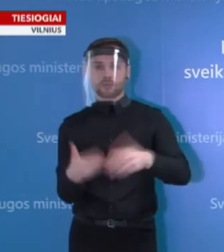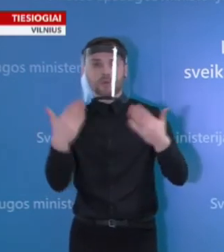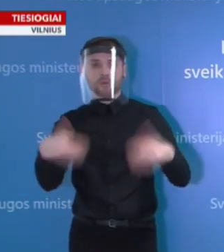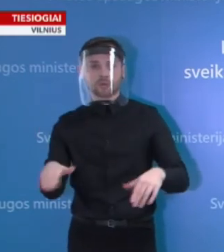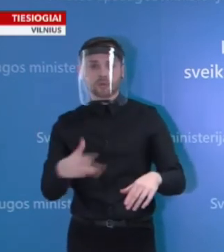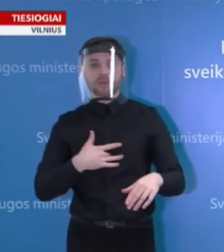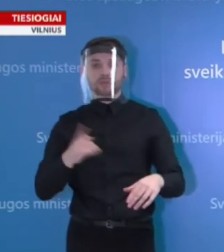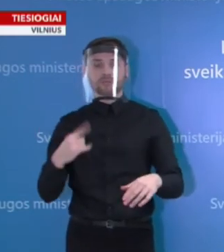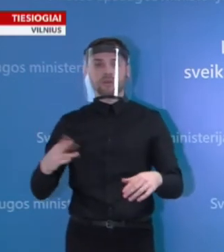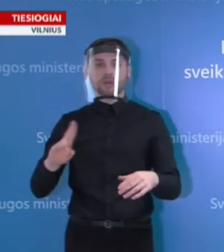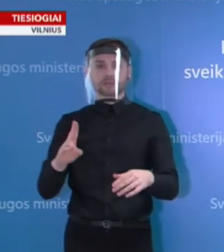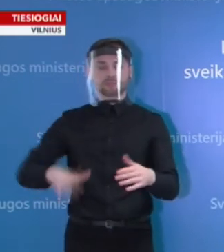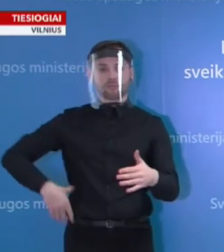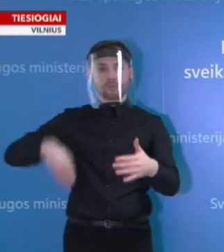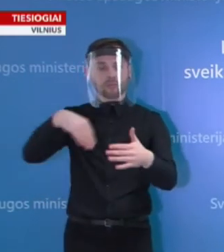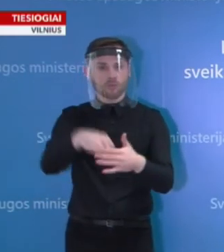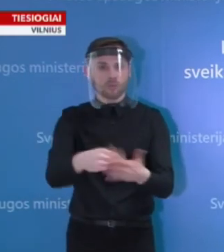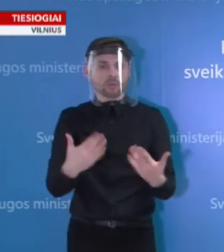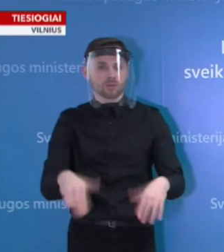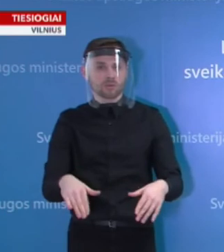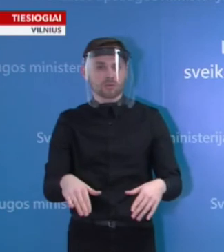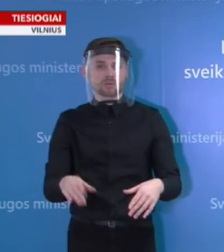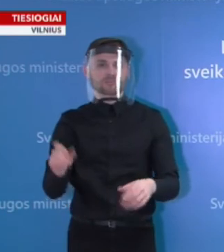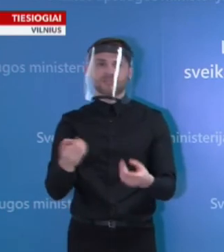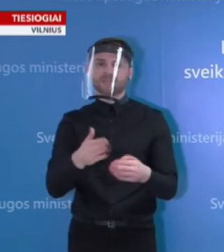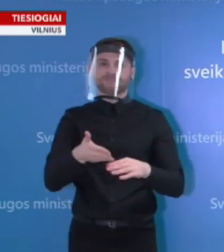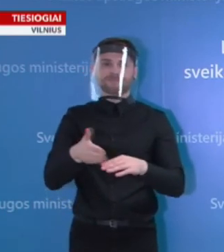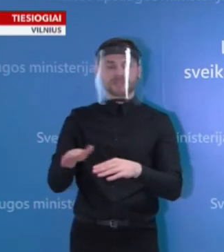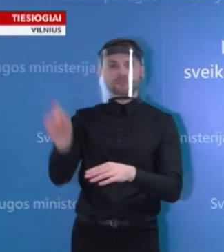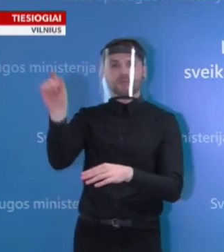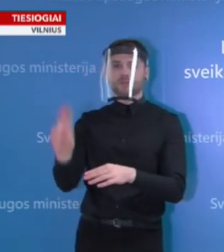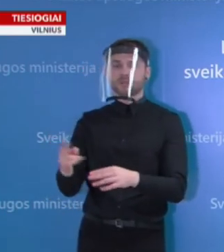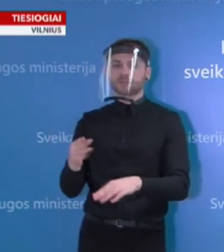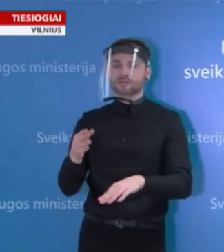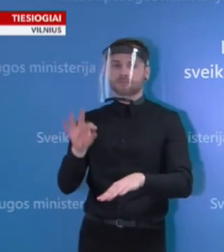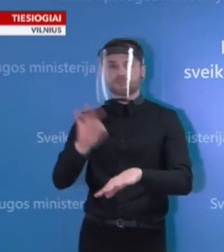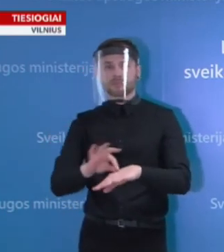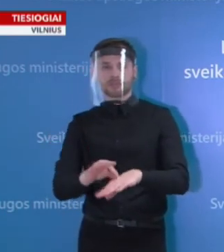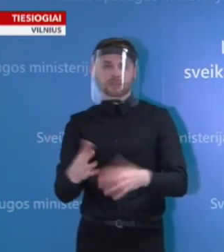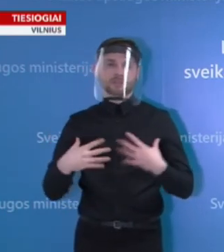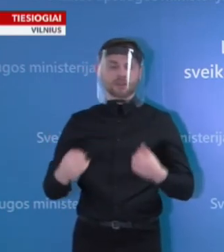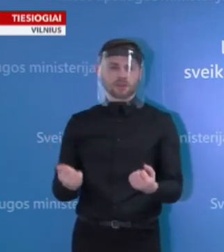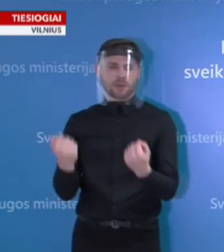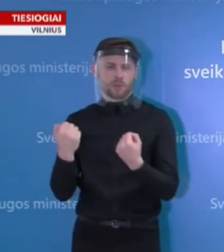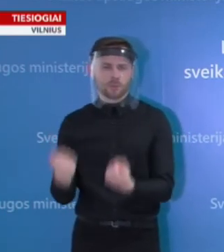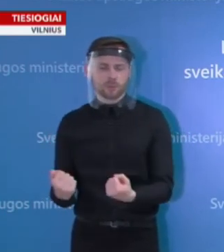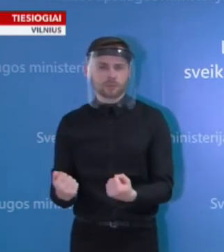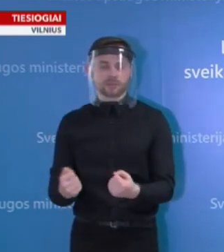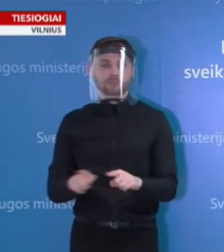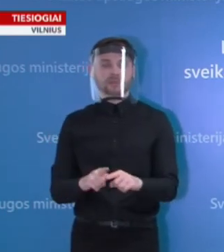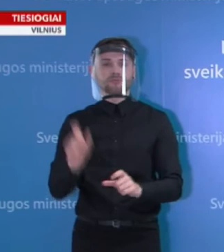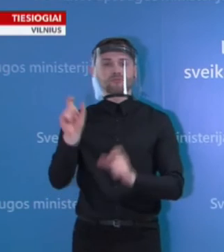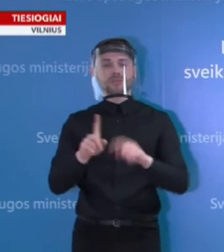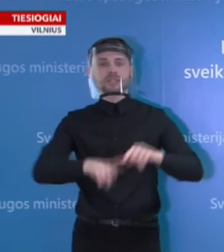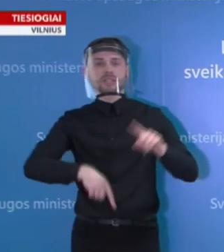patys už jas sumokėdami. Išimtis taikomos tik sunkiems ligoniams, tačiau artimieji sunerimė, jog išrašius jų tėvus ir senelius,